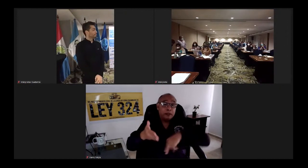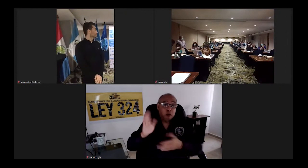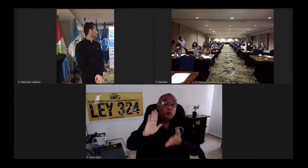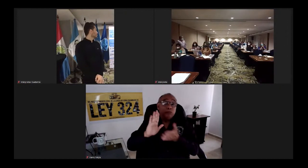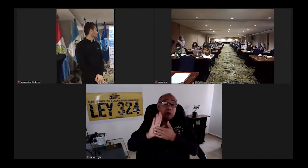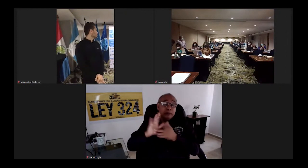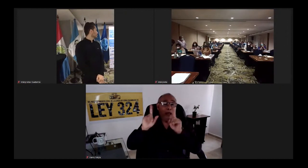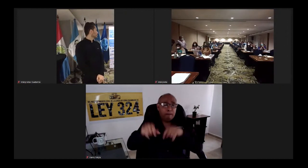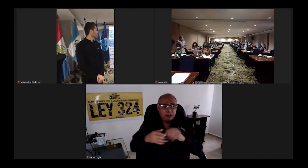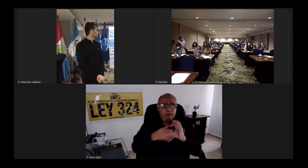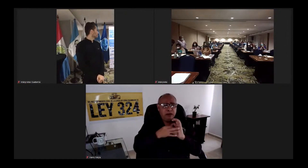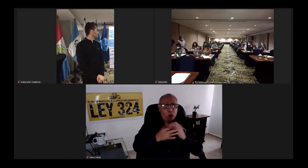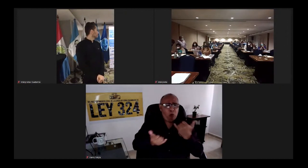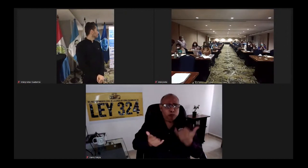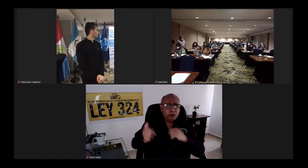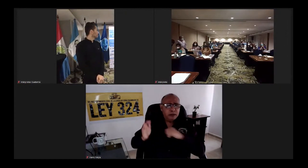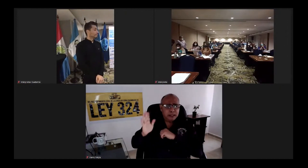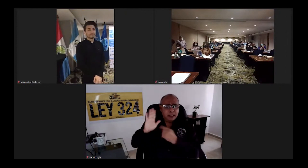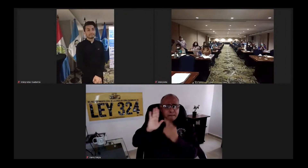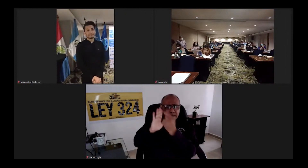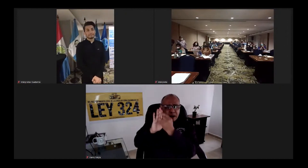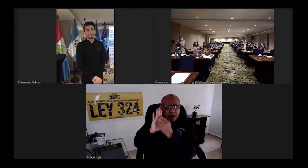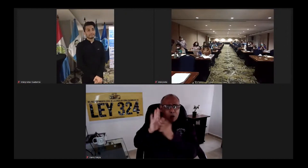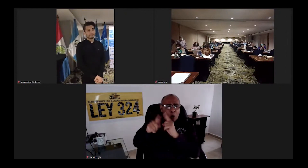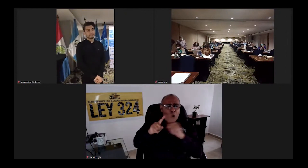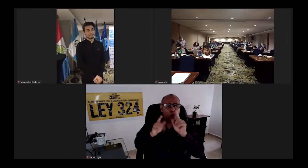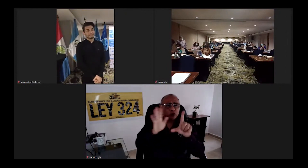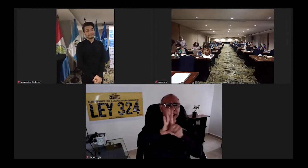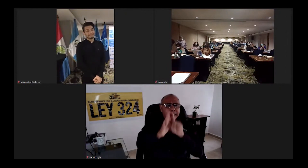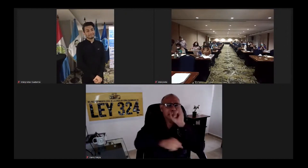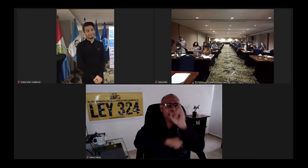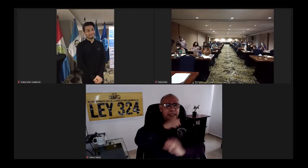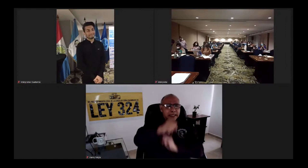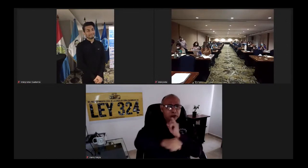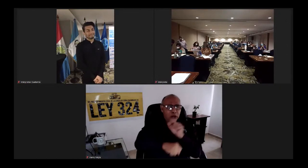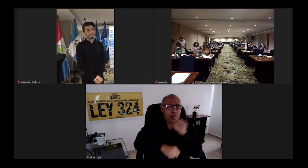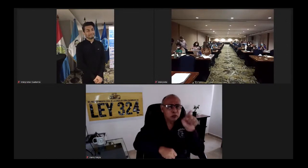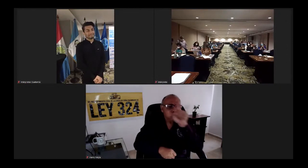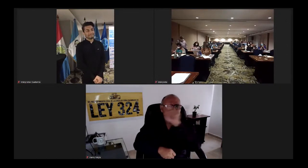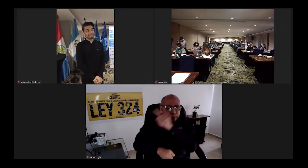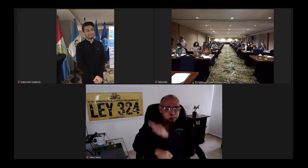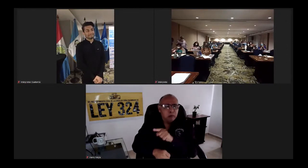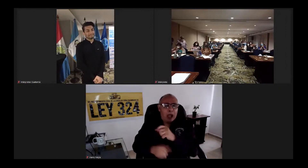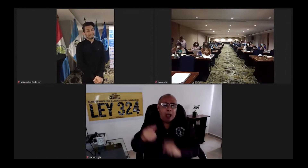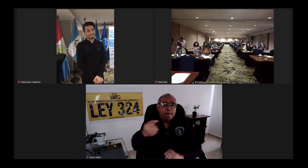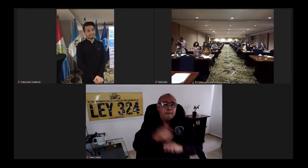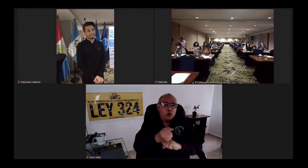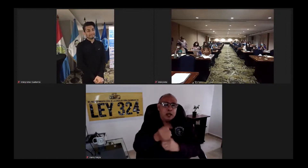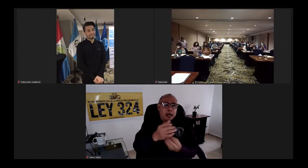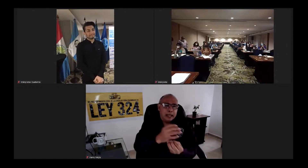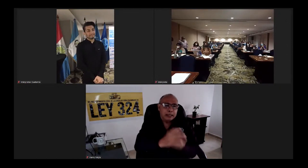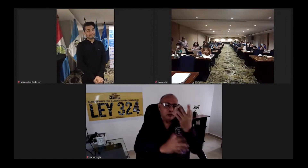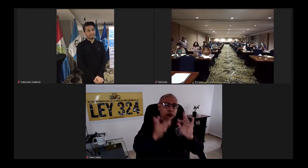comunidad sorda haga esta misma incidencia frente a la accesibilidad, a la información y a las comunicaciones. Hay